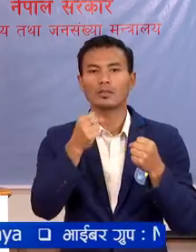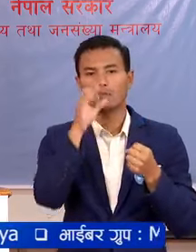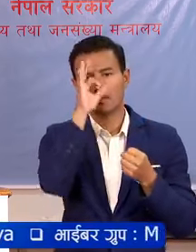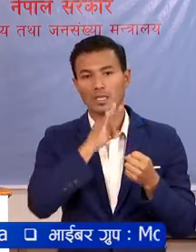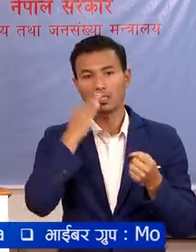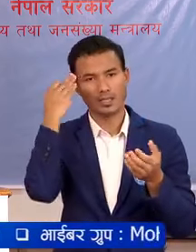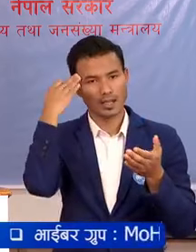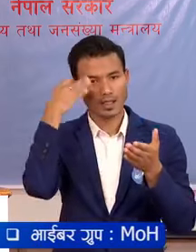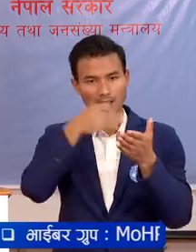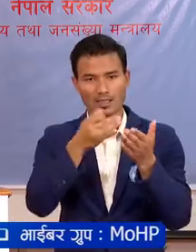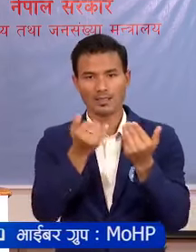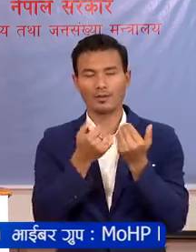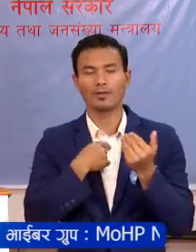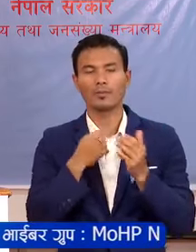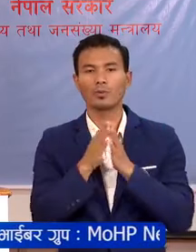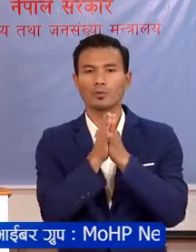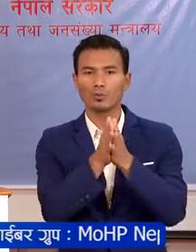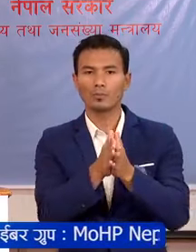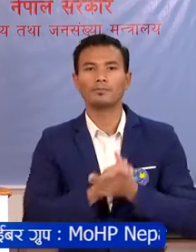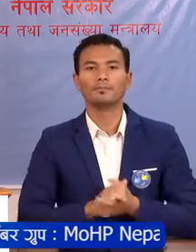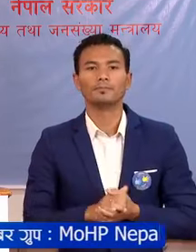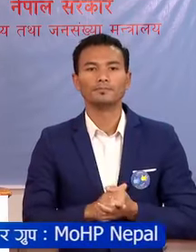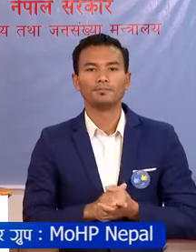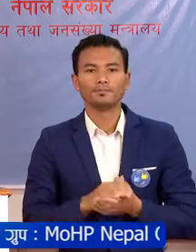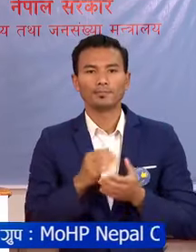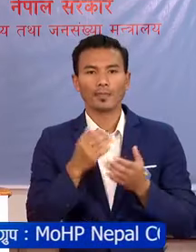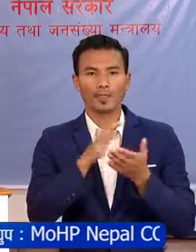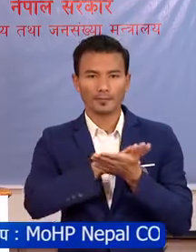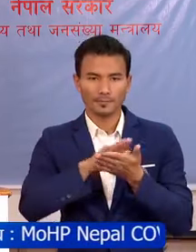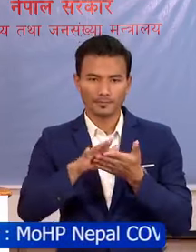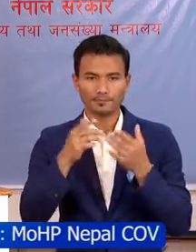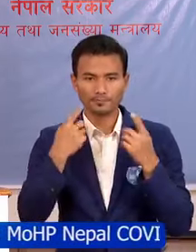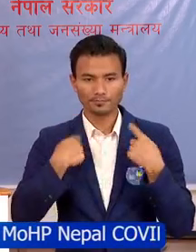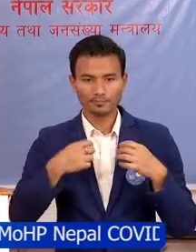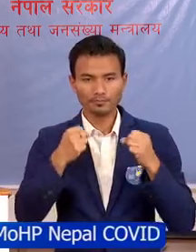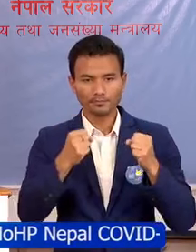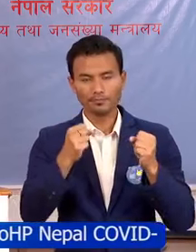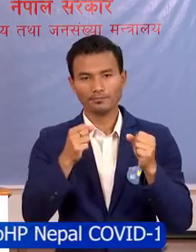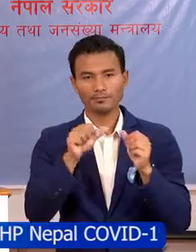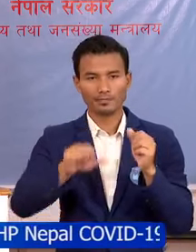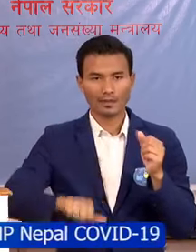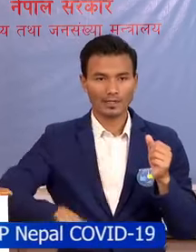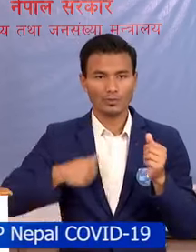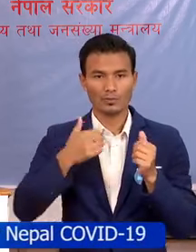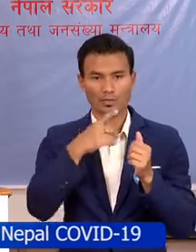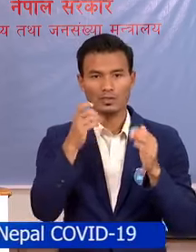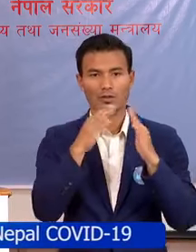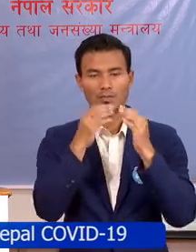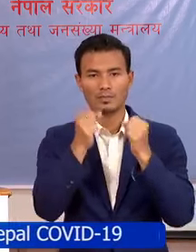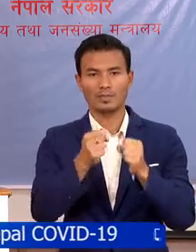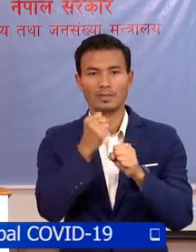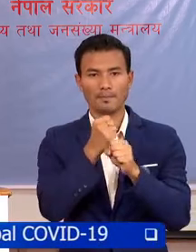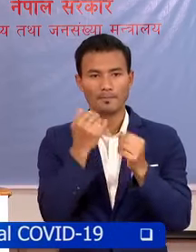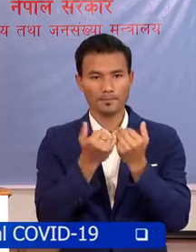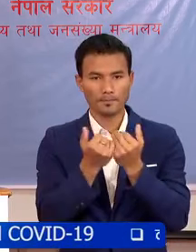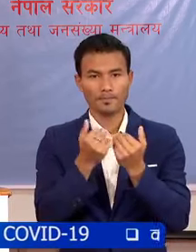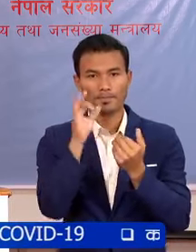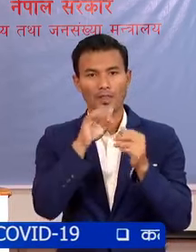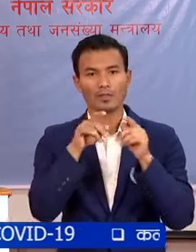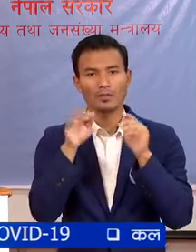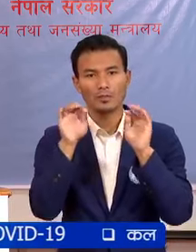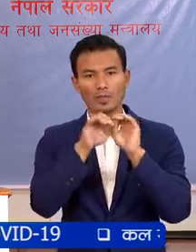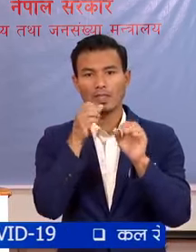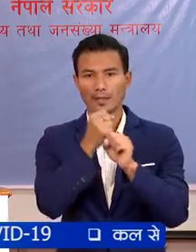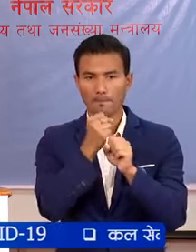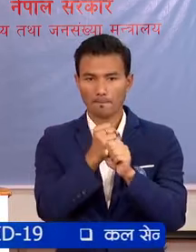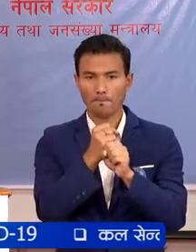विशेश त्यान पुराऊना आमे अनुरोद गर्चम स्वास्तकर जीवन यापन का लागी घर्माई बशेर गर्ण सकीने कारालाय सम्मंदी काम हरू